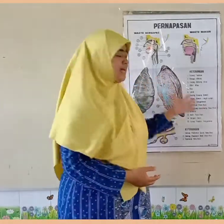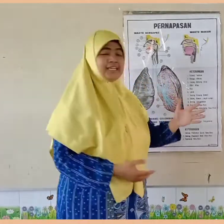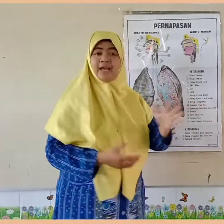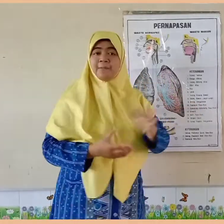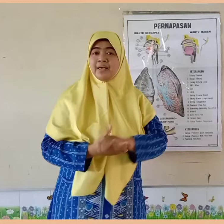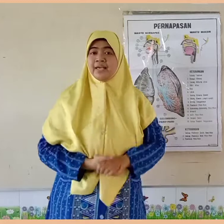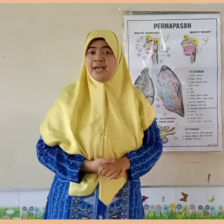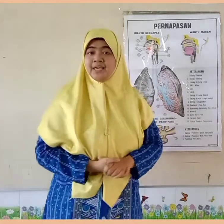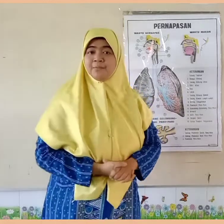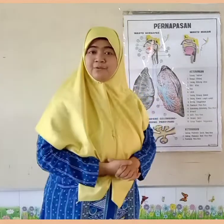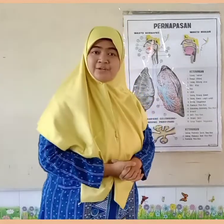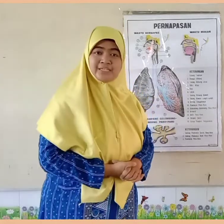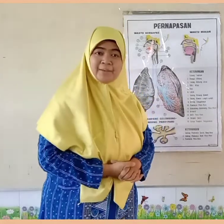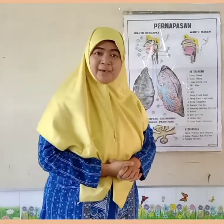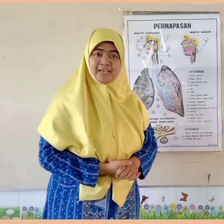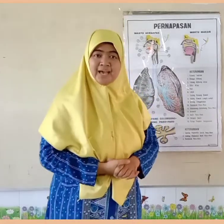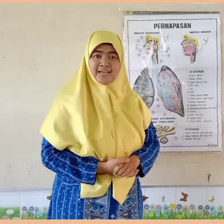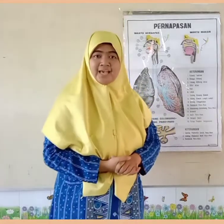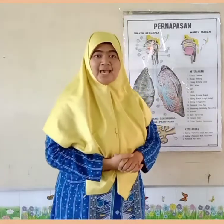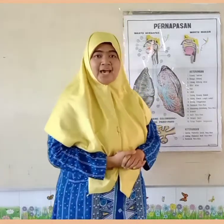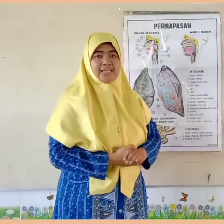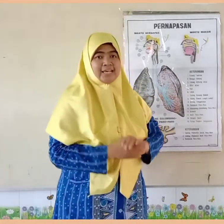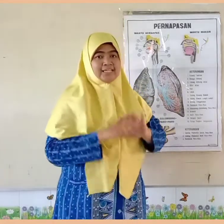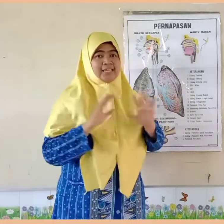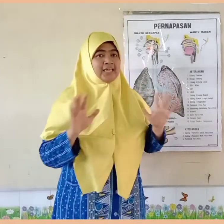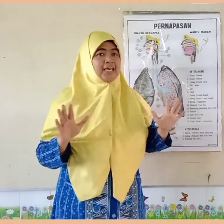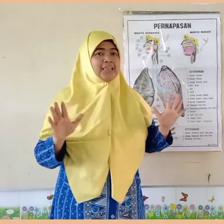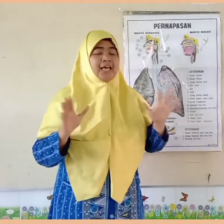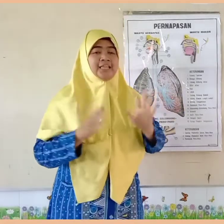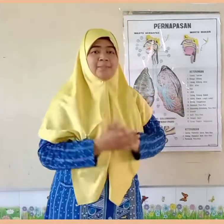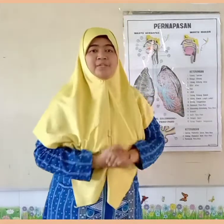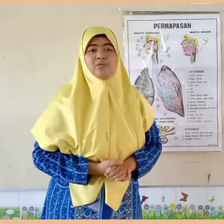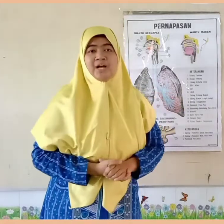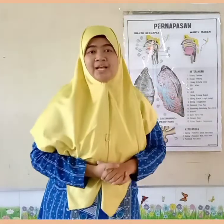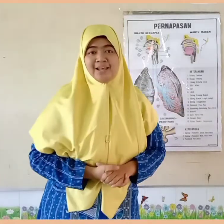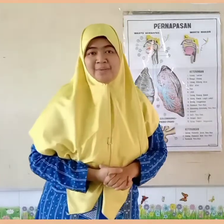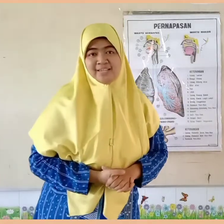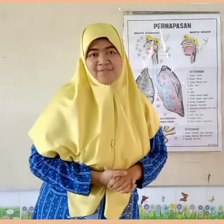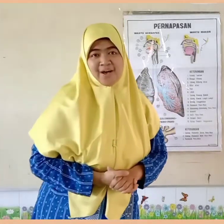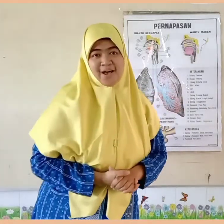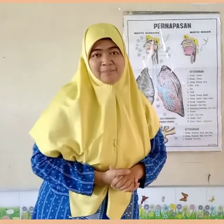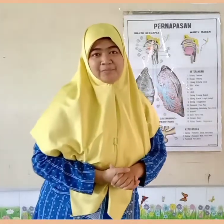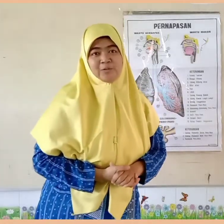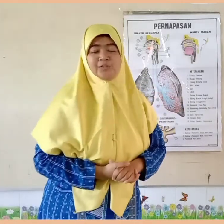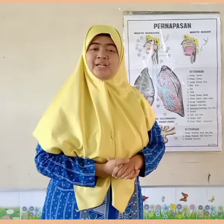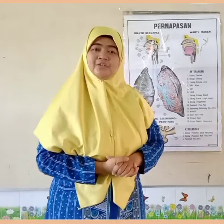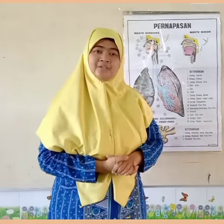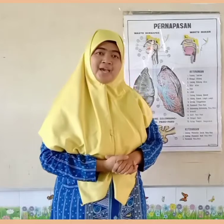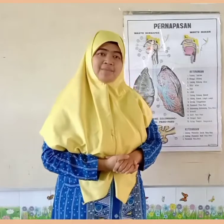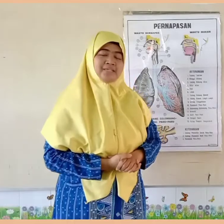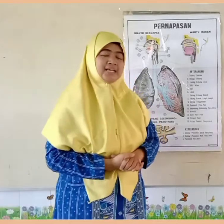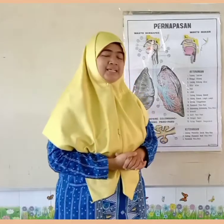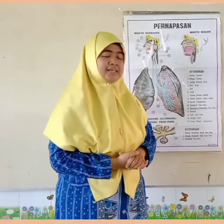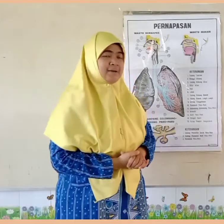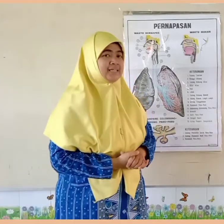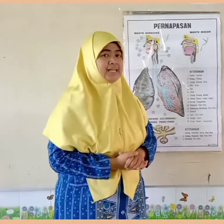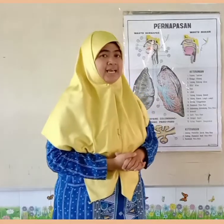tidak banyak yang Bu Guru sampaikan. Hanya sedikit, tapi semoga kalian bisa paham. Untuk selanjutnya bisa disimak, dilihat